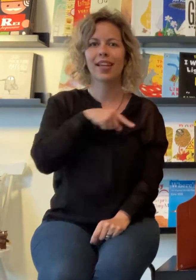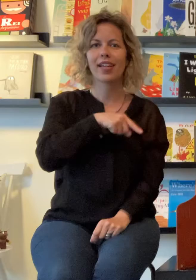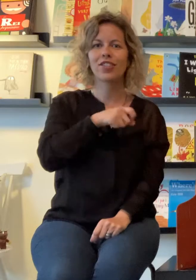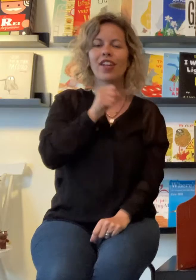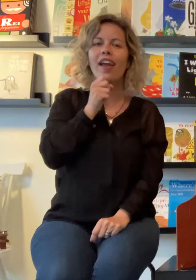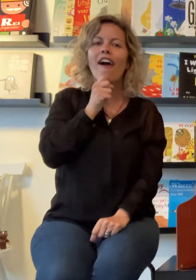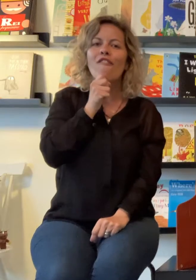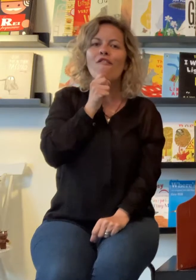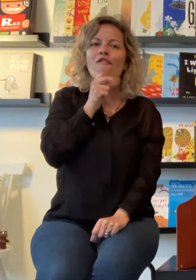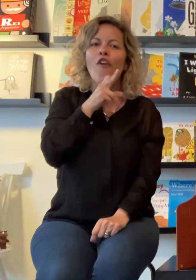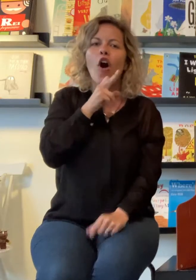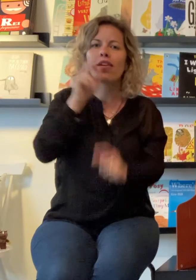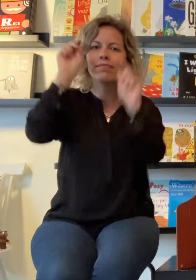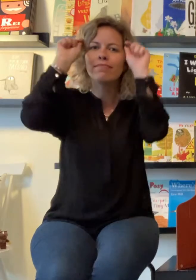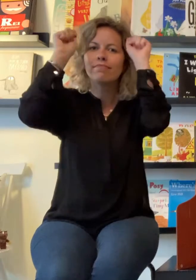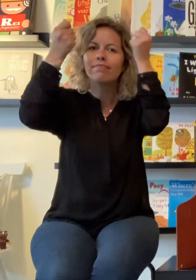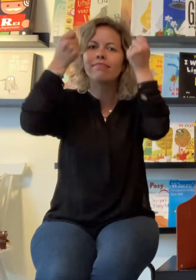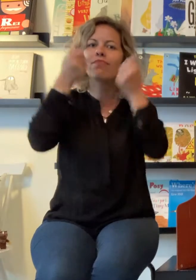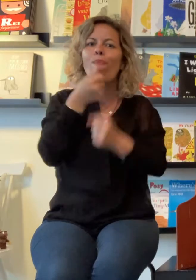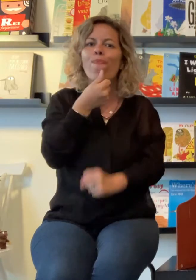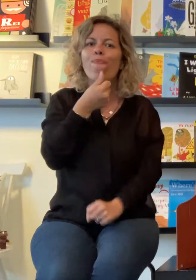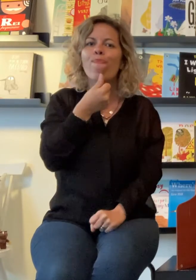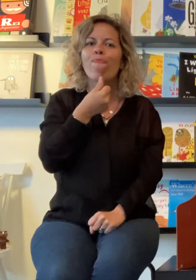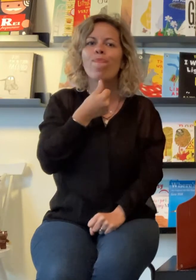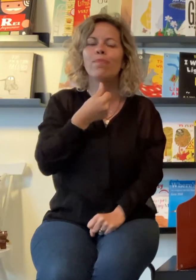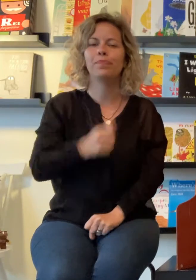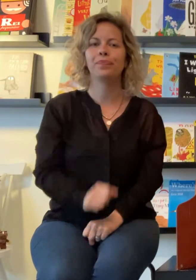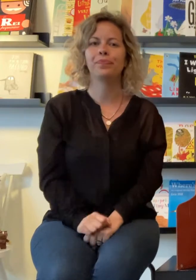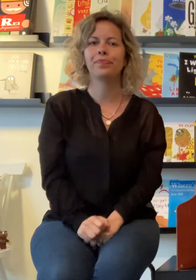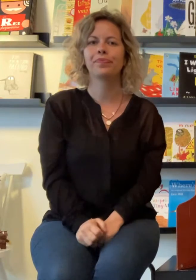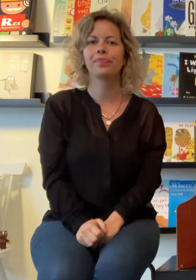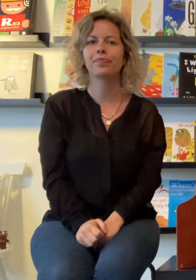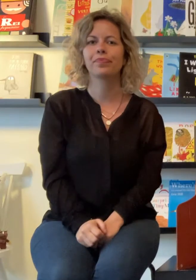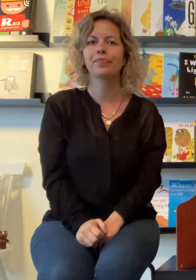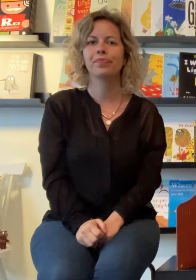Esta é a avó do Capuchinho Vermelho.